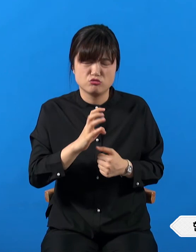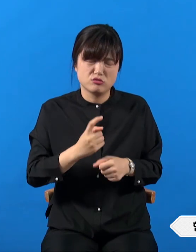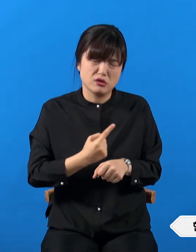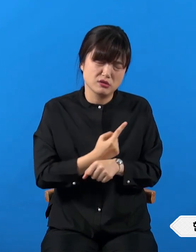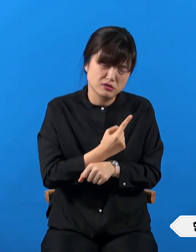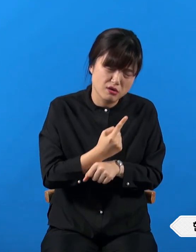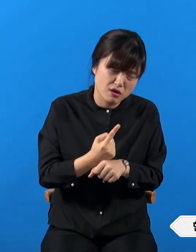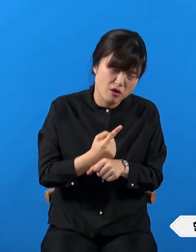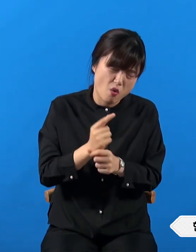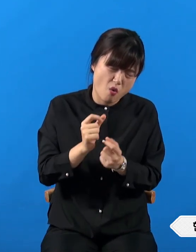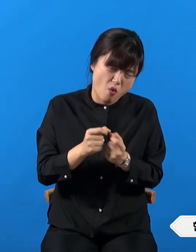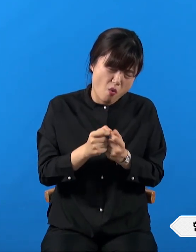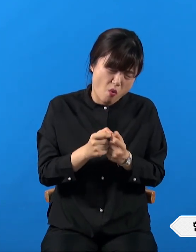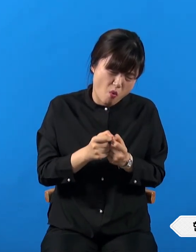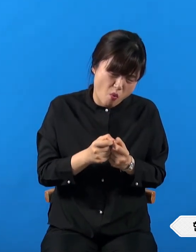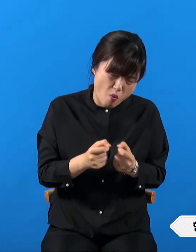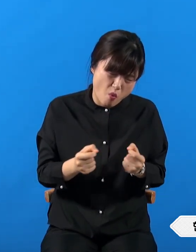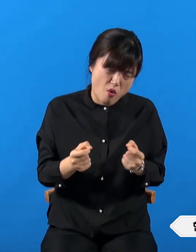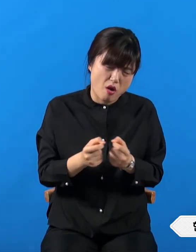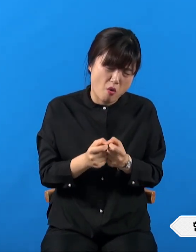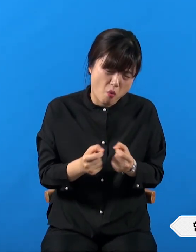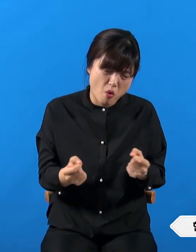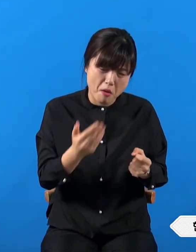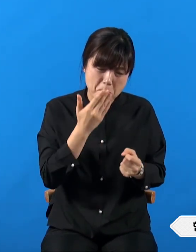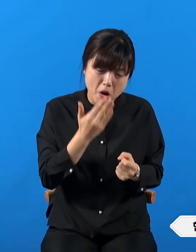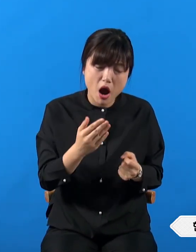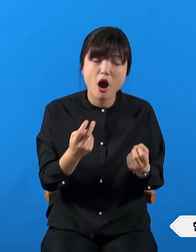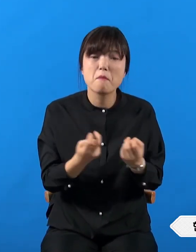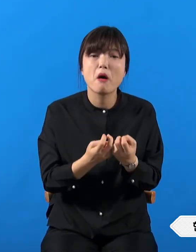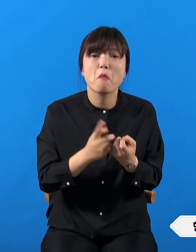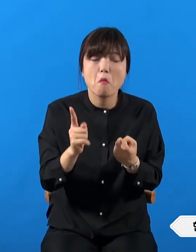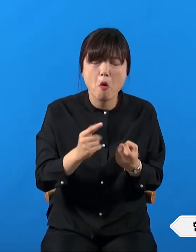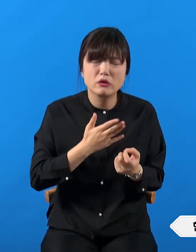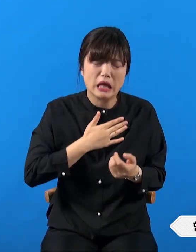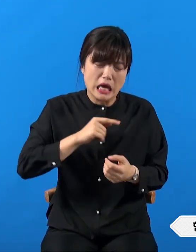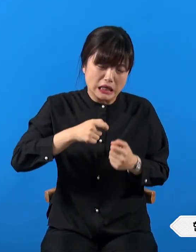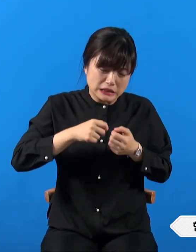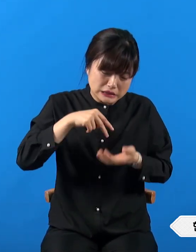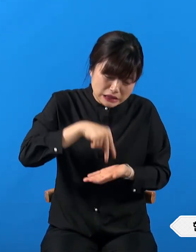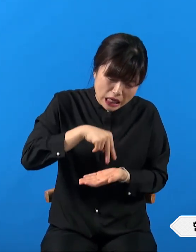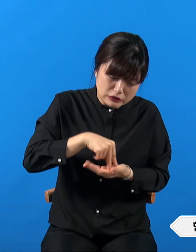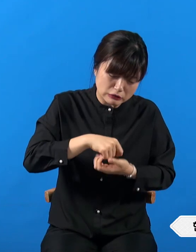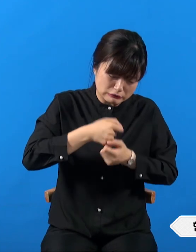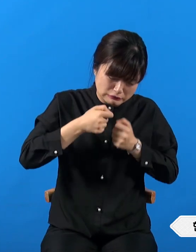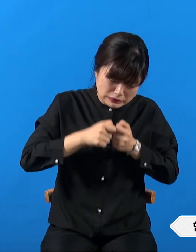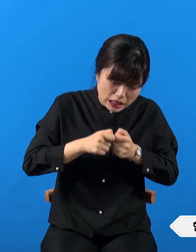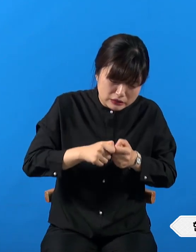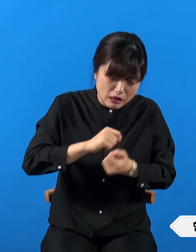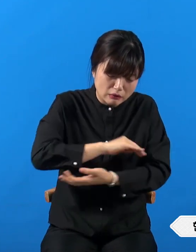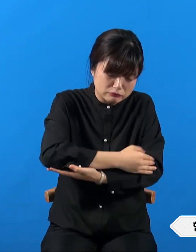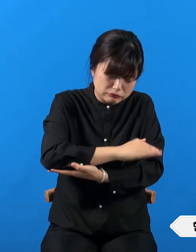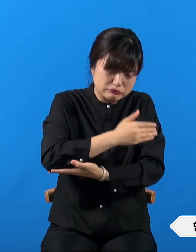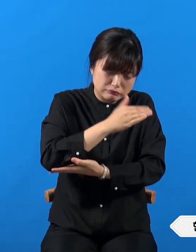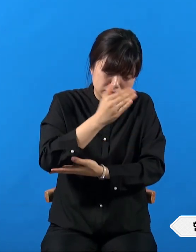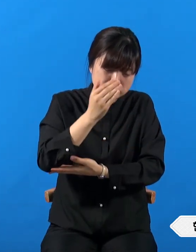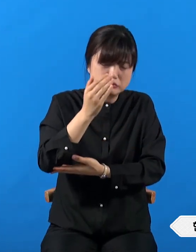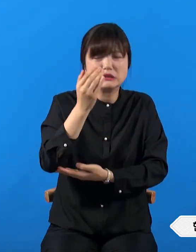30분이고 1시간이고 오래 할 수 있는 것은 내 사정을 다 아뢰기 때문입니다.